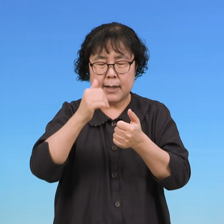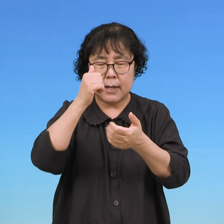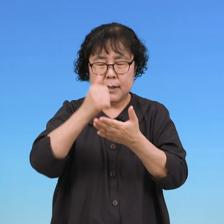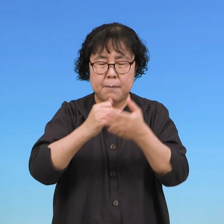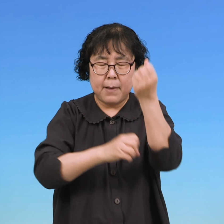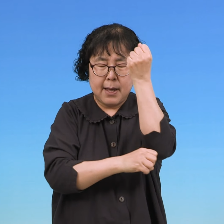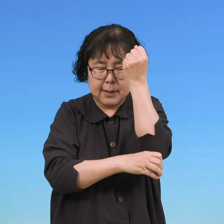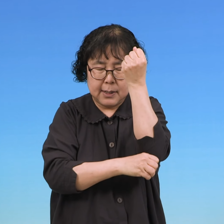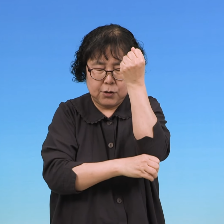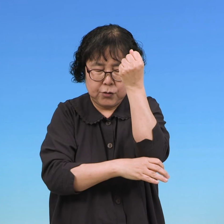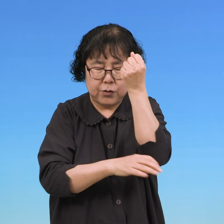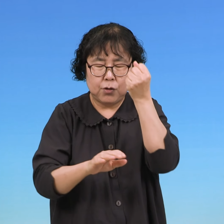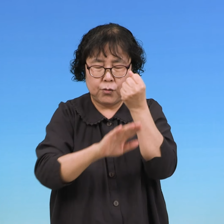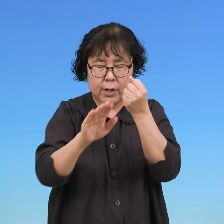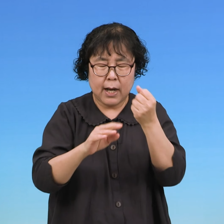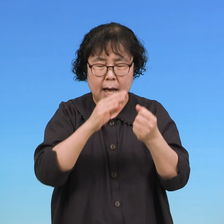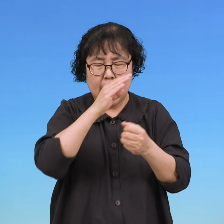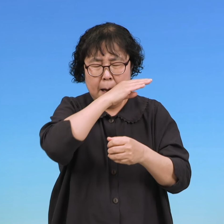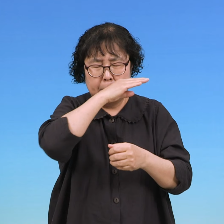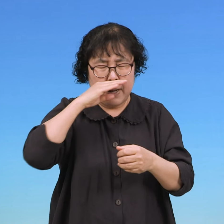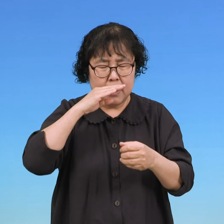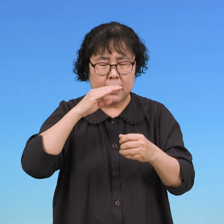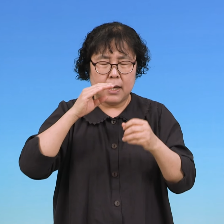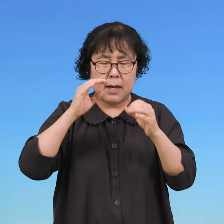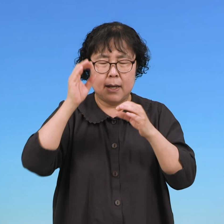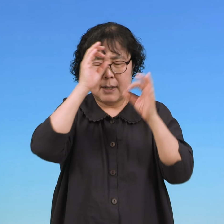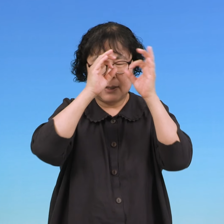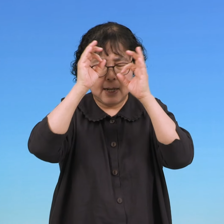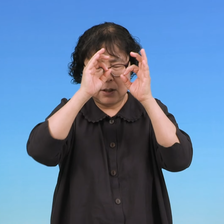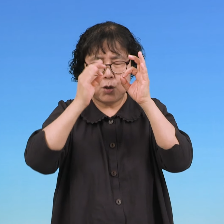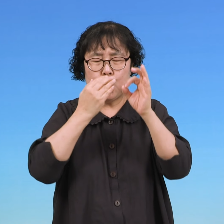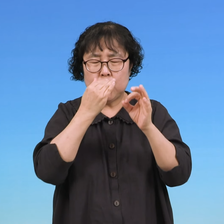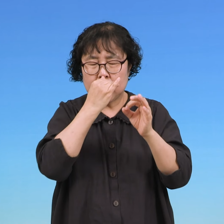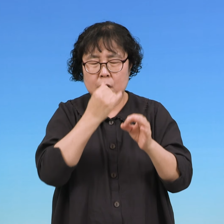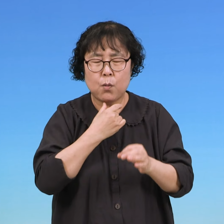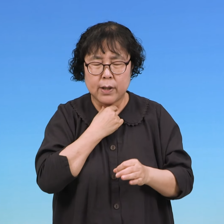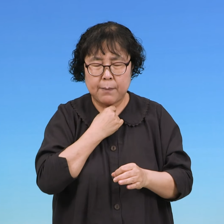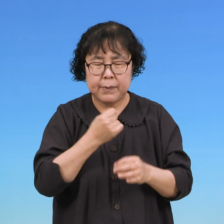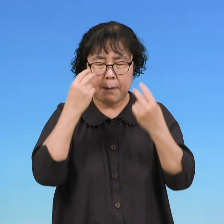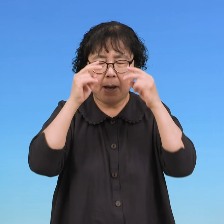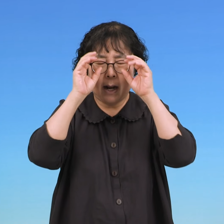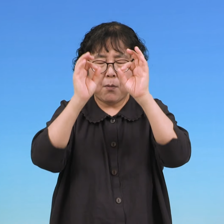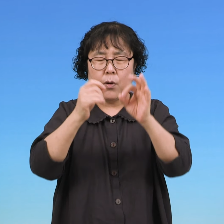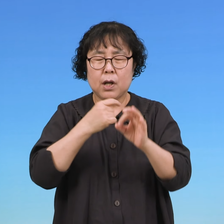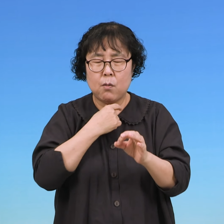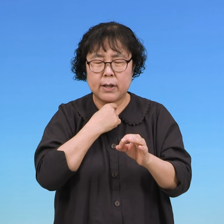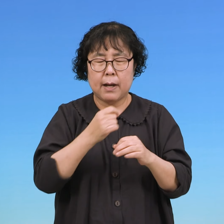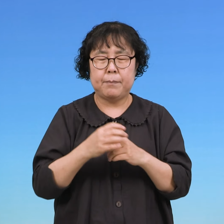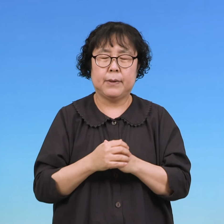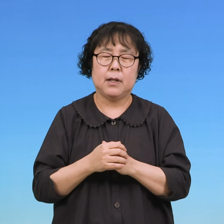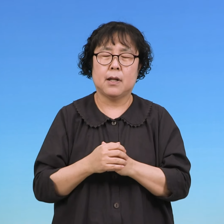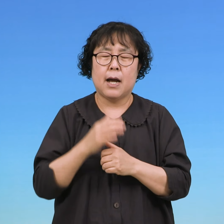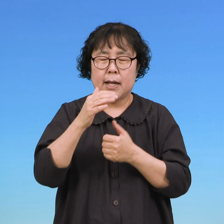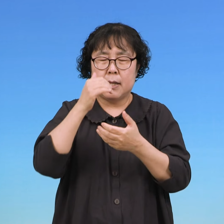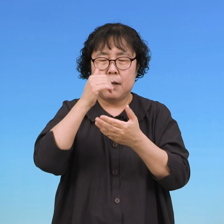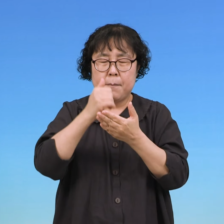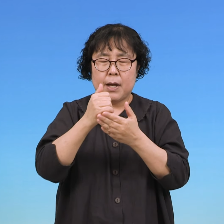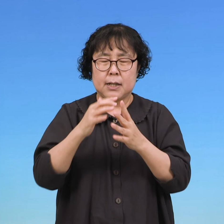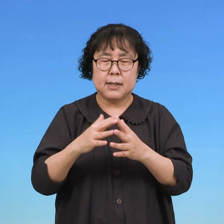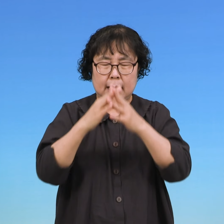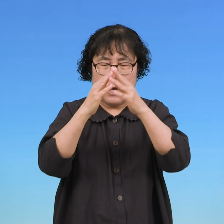하나님의 기준을 다시 아버지 바라보기를 원합니다. 하나님의 다림줄을 바라보기 원합니다. 하나님의